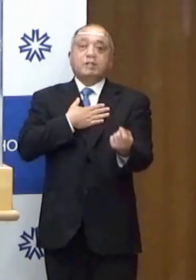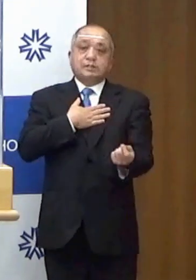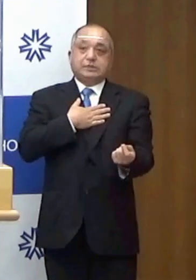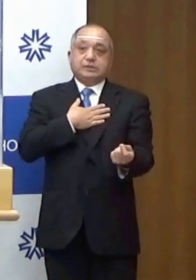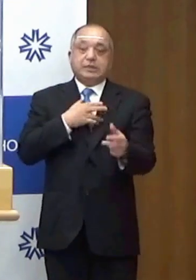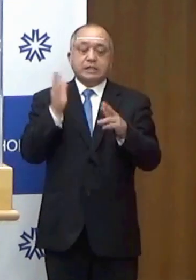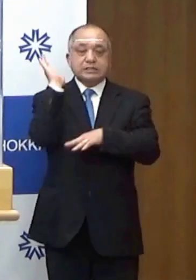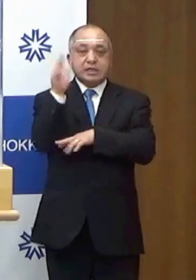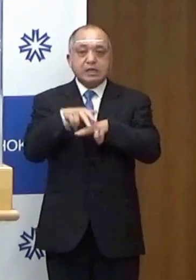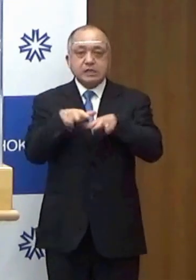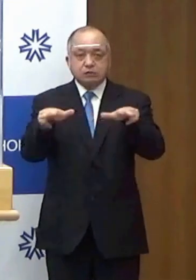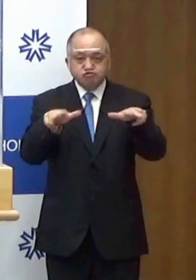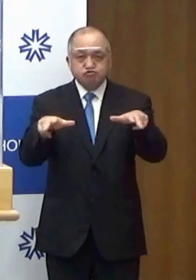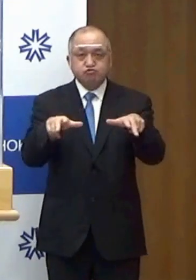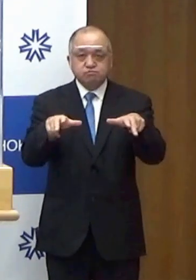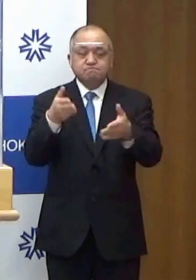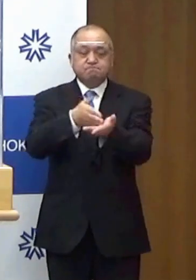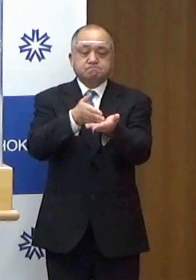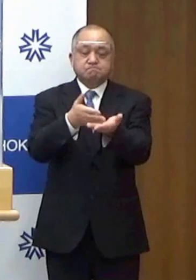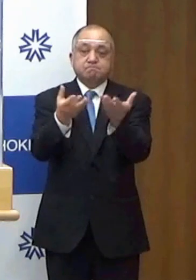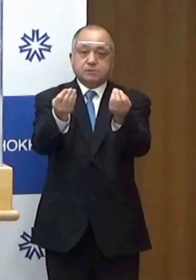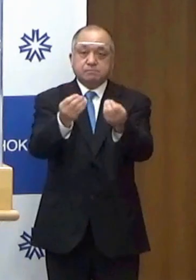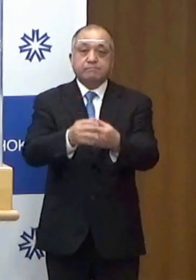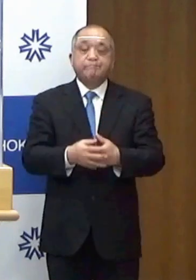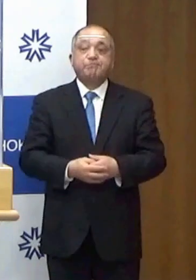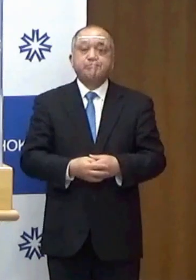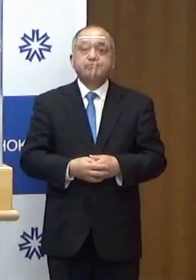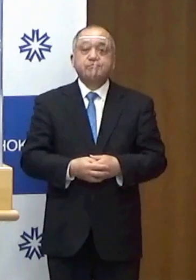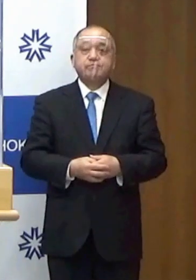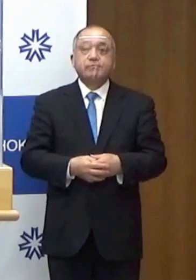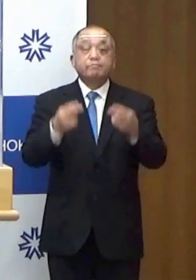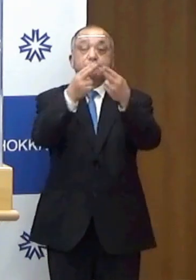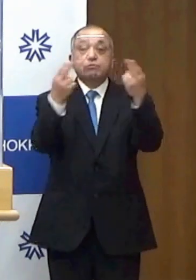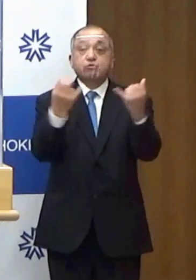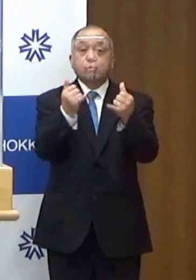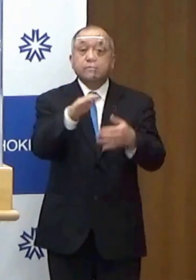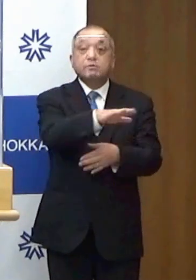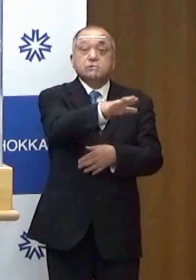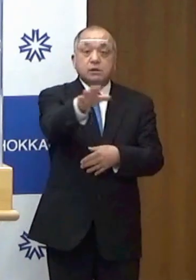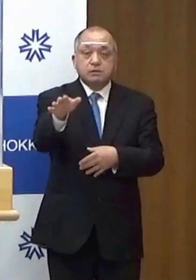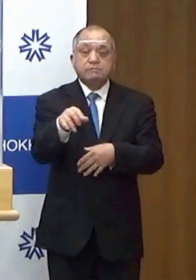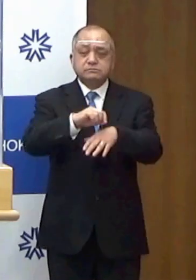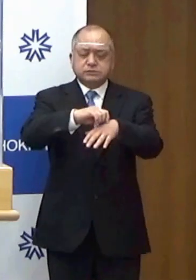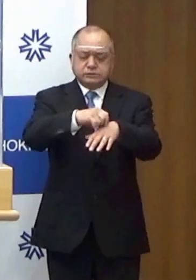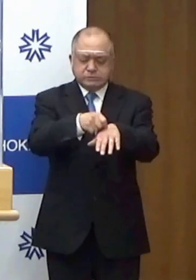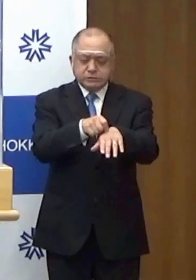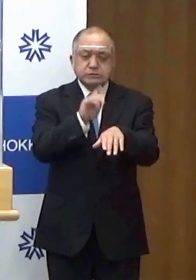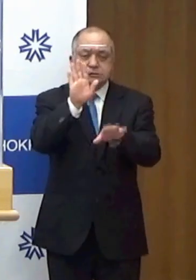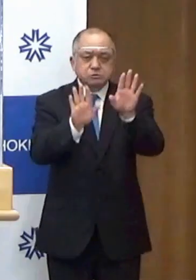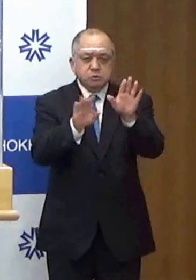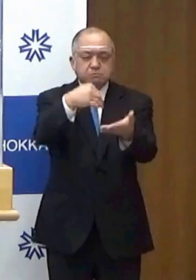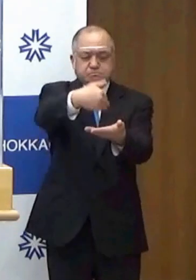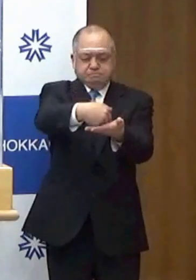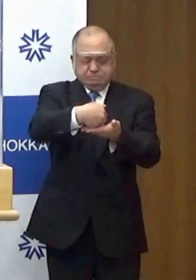策をお訴えをしてまいりました。道民の皆様からは厳しい現状を訴える